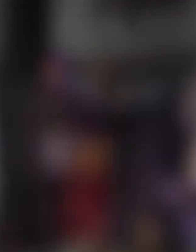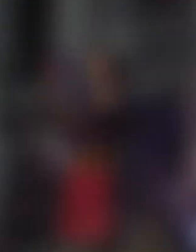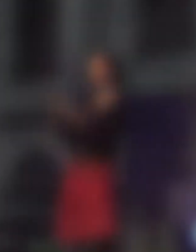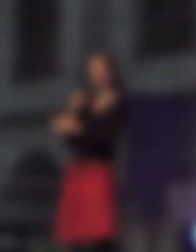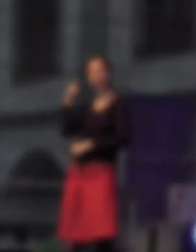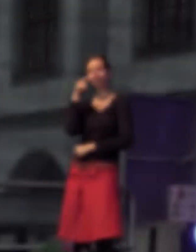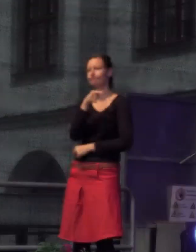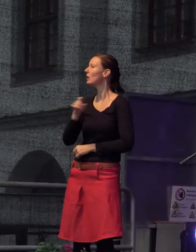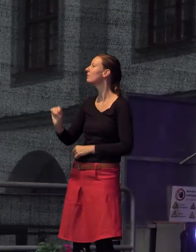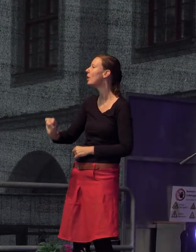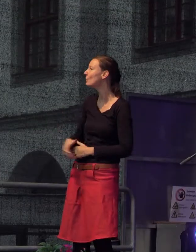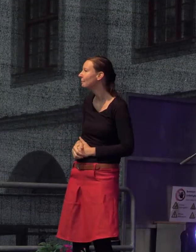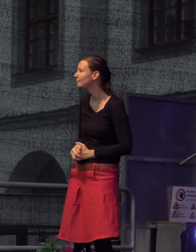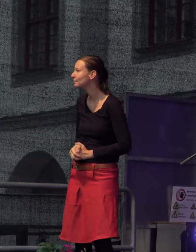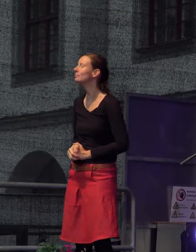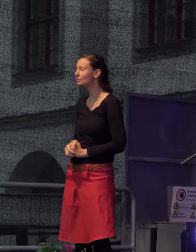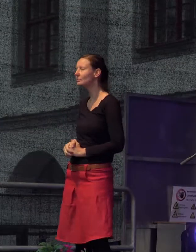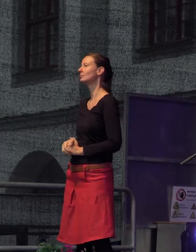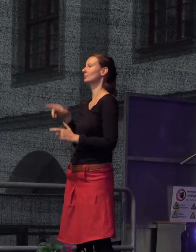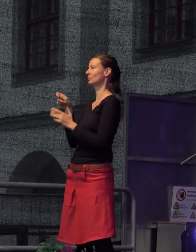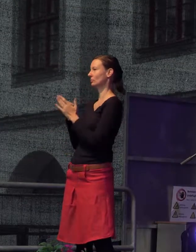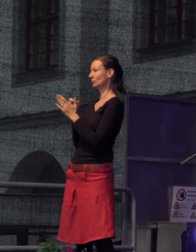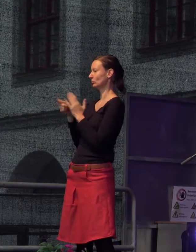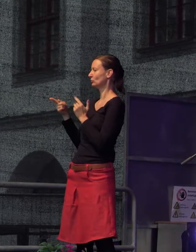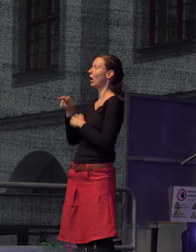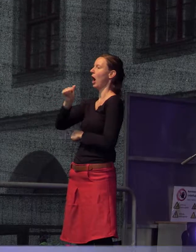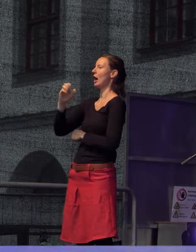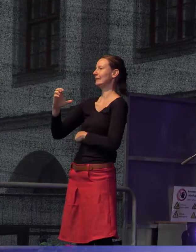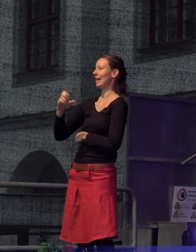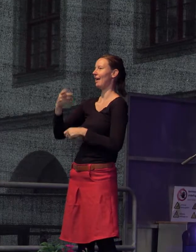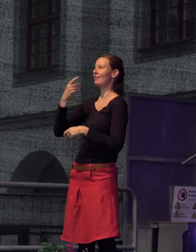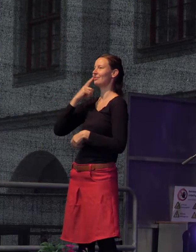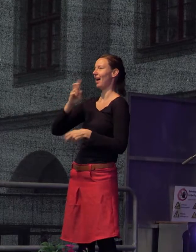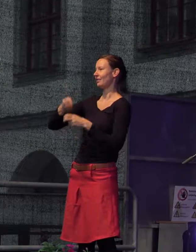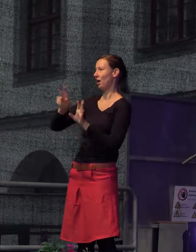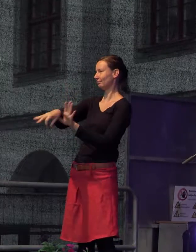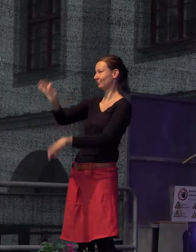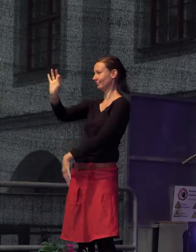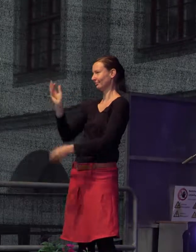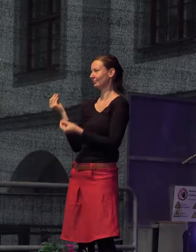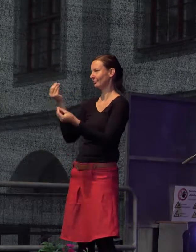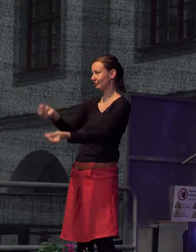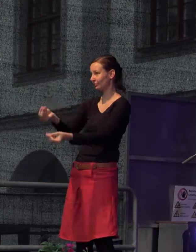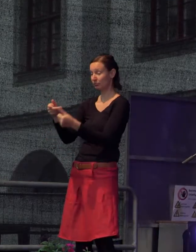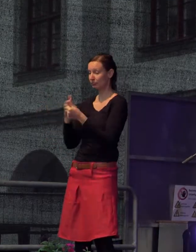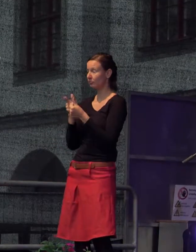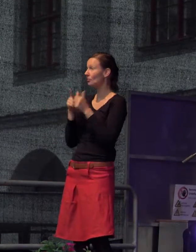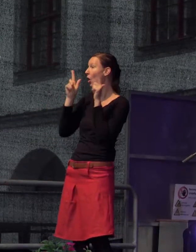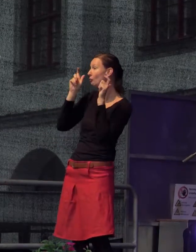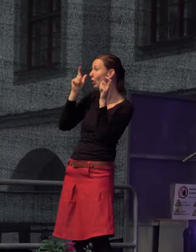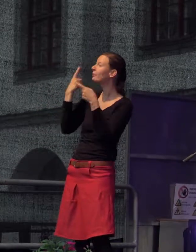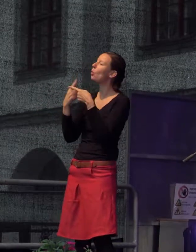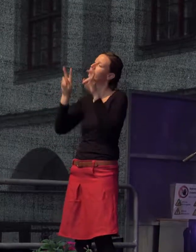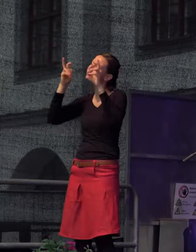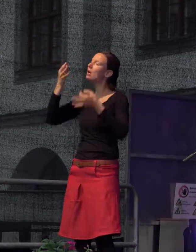die jury vergibt den förderpreis an a10 neidhardt die junge künstlerin kombiniert fotografie mit performativen elementen